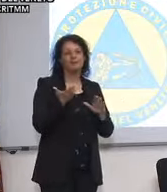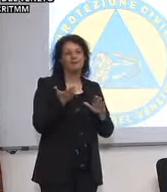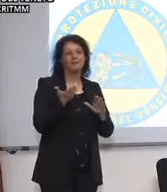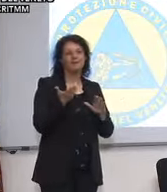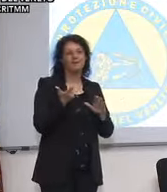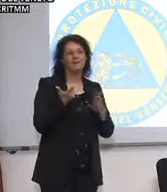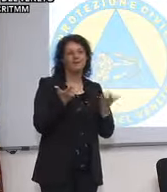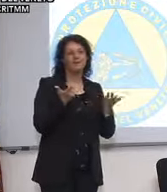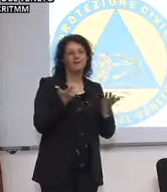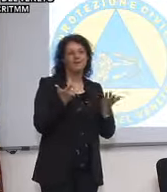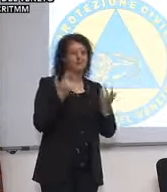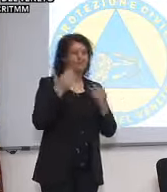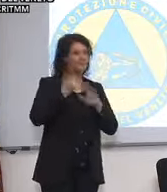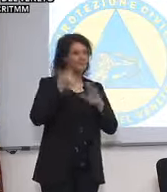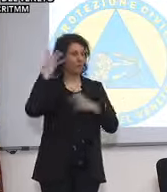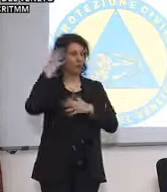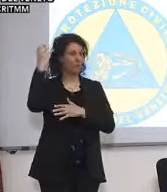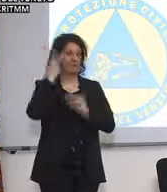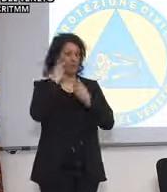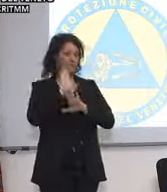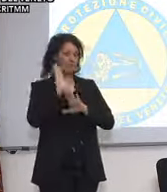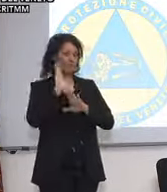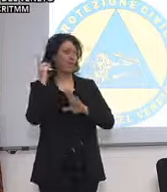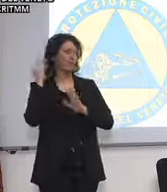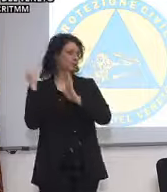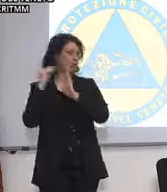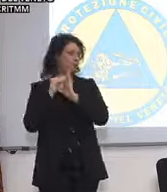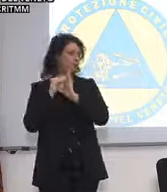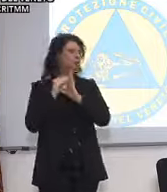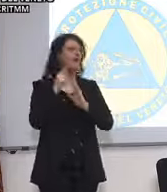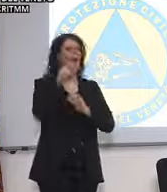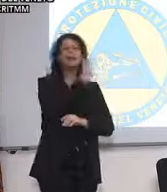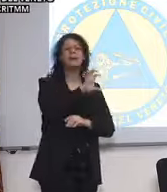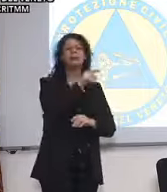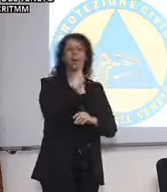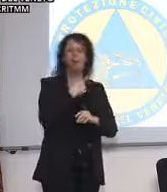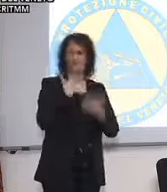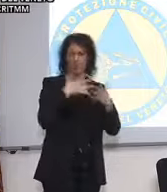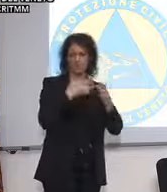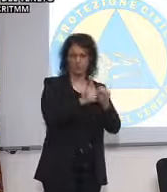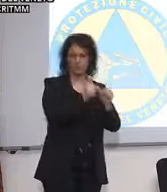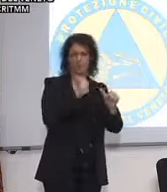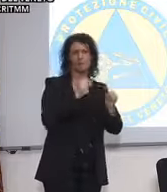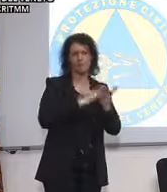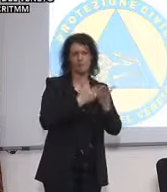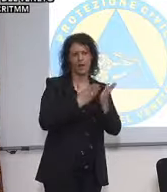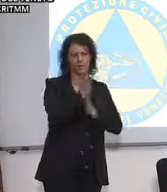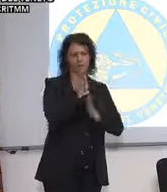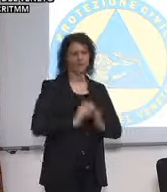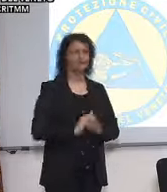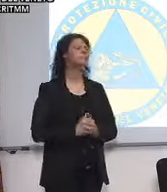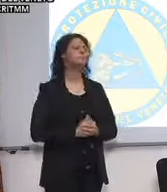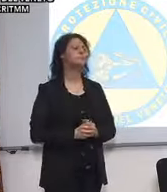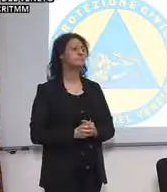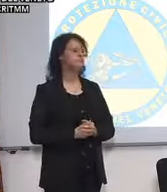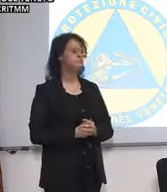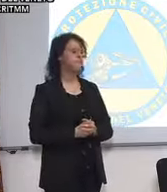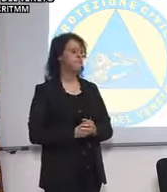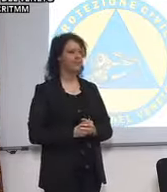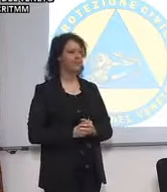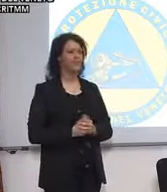è più vero adesso di prima. Seconda domanda, il decreto del governo dice che sono sospesi i servizi per poi l'infanzia. Posso dire, ci vuole